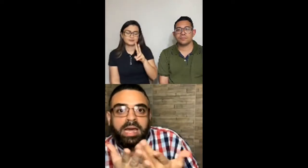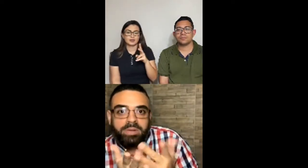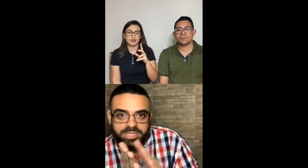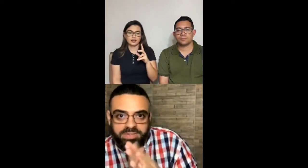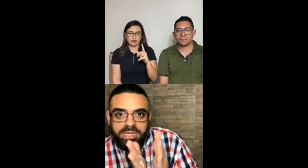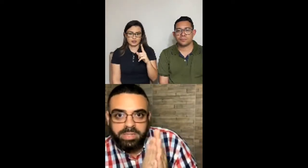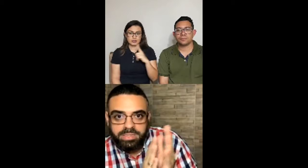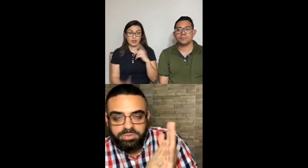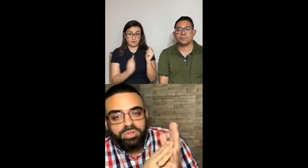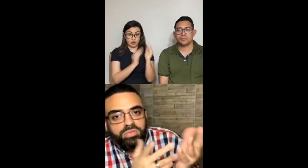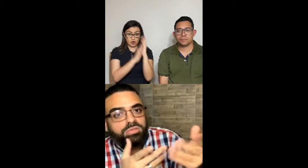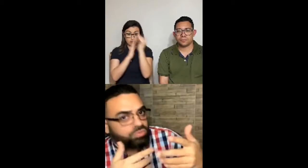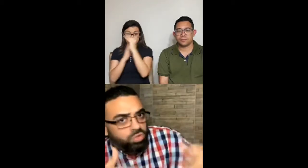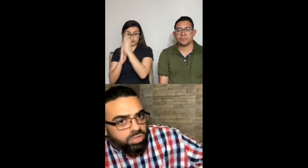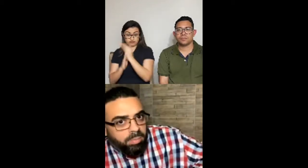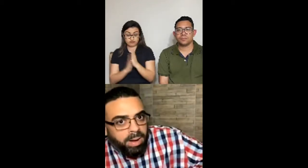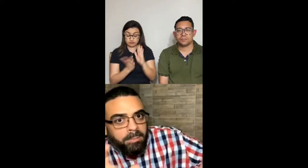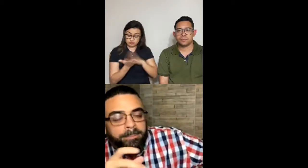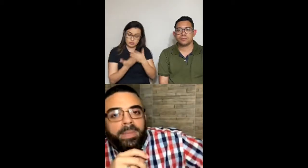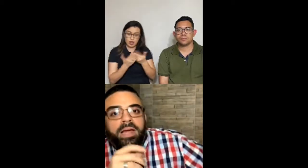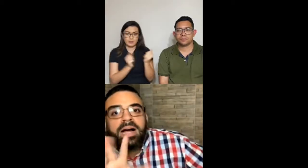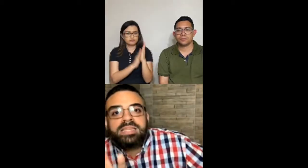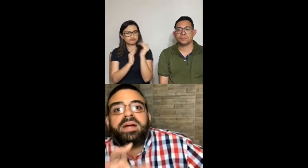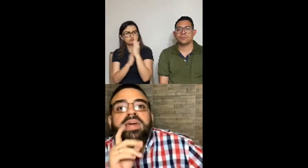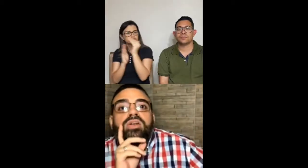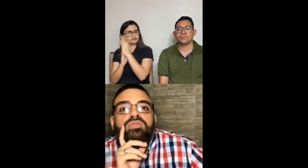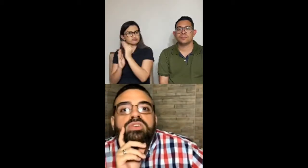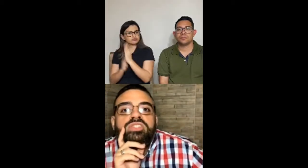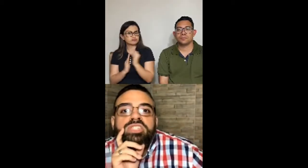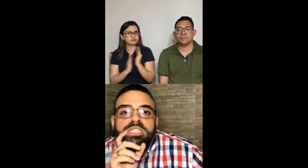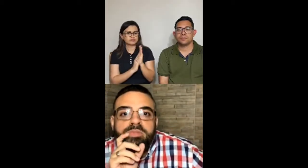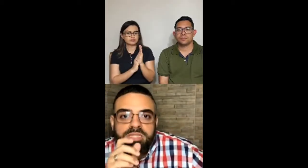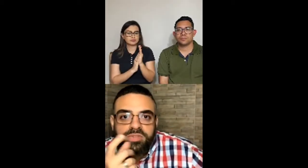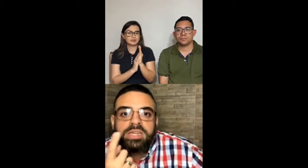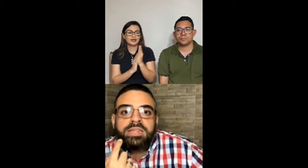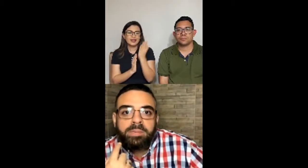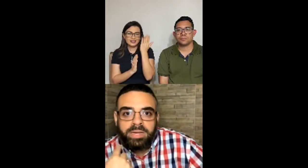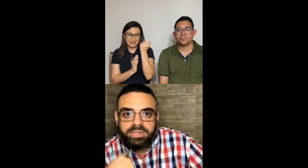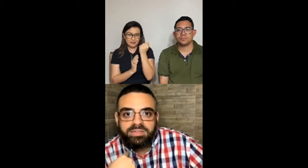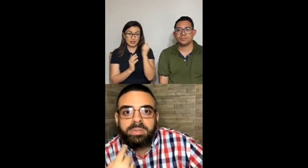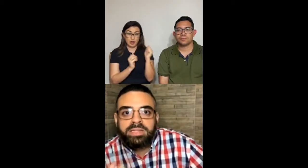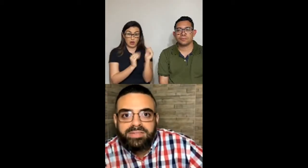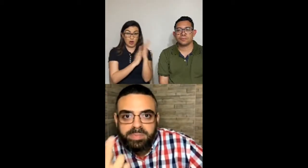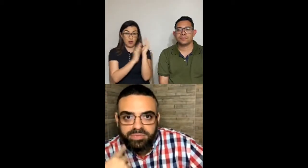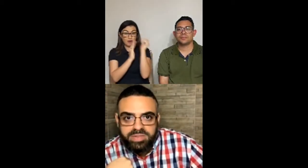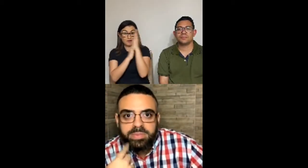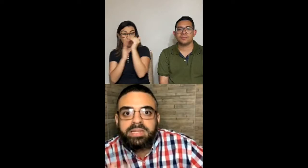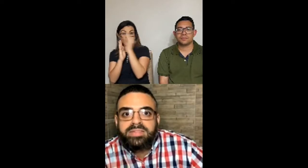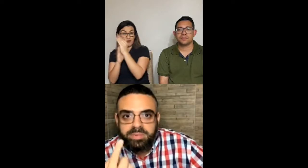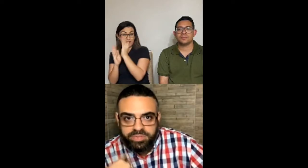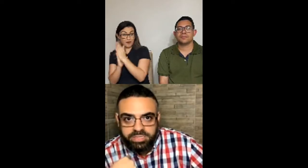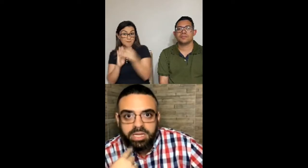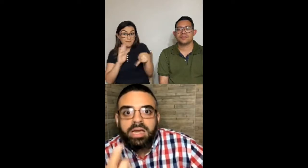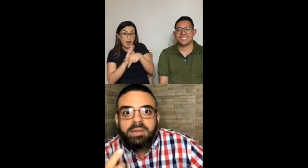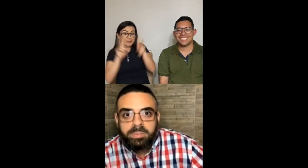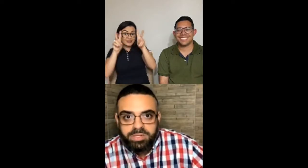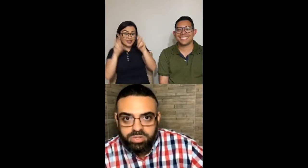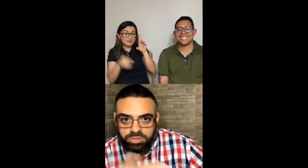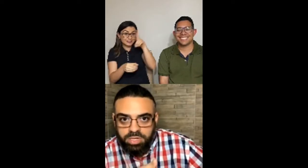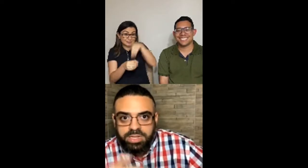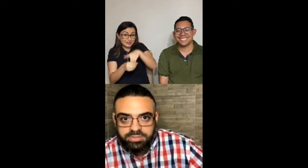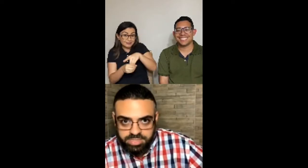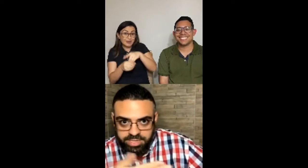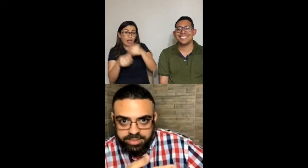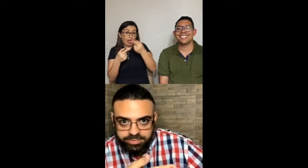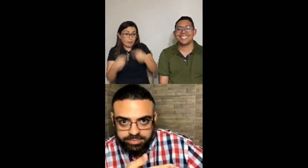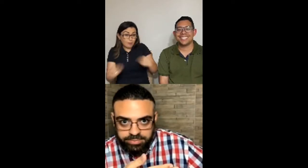que aconteceu? Um dia estava tendo louvor, a intérprete estava interpretando louvor no culto normal. Aí sabe aquele louvor de dízimo